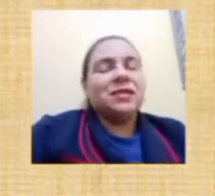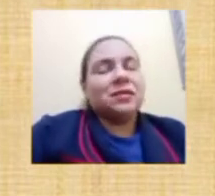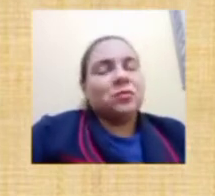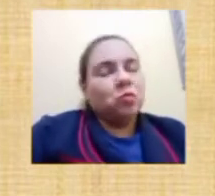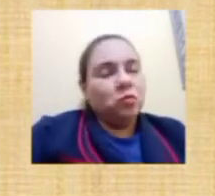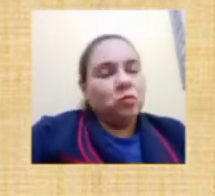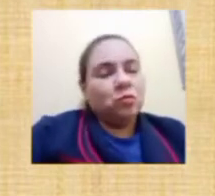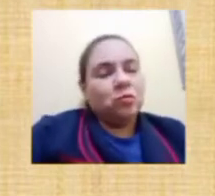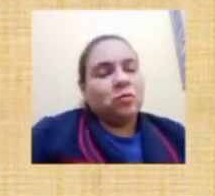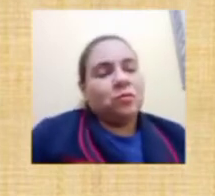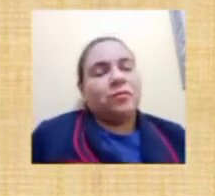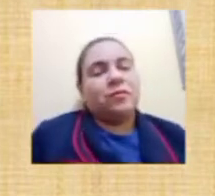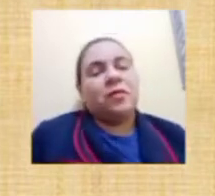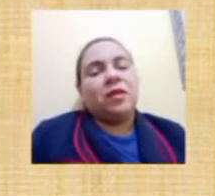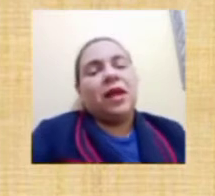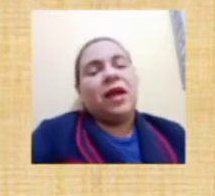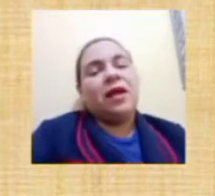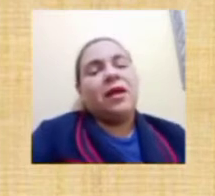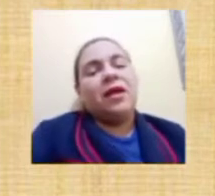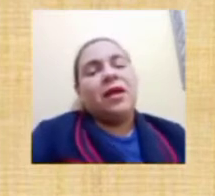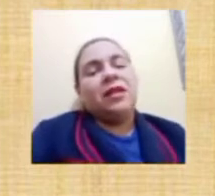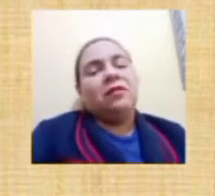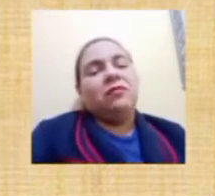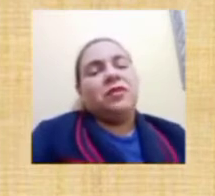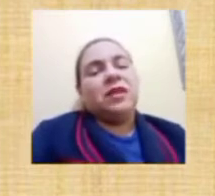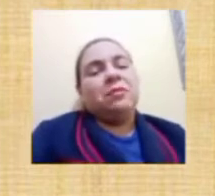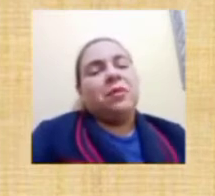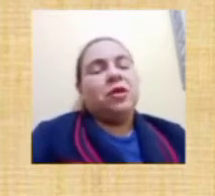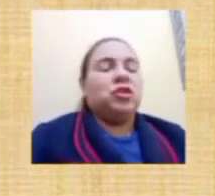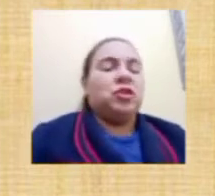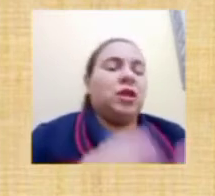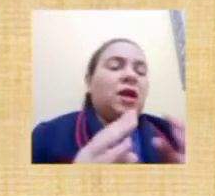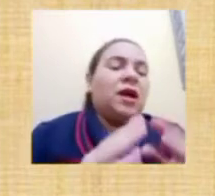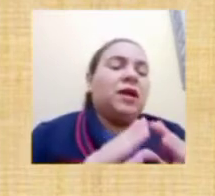2.000 mais 100,